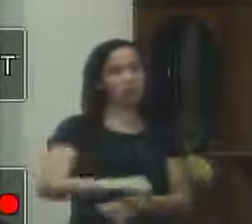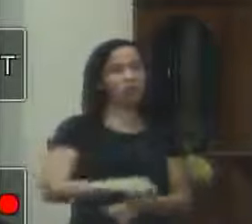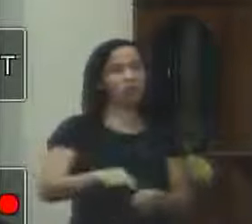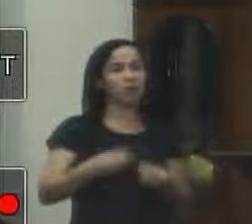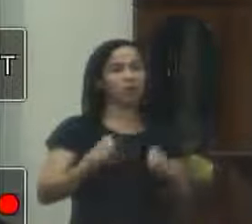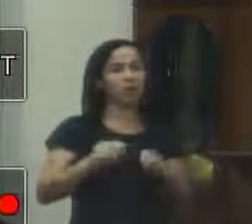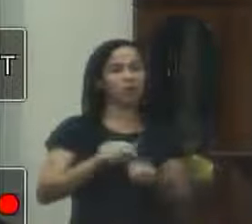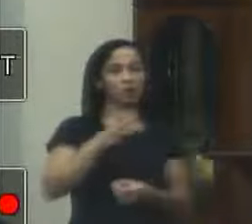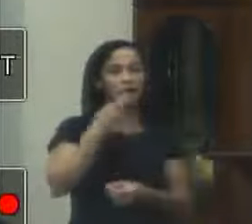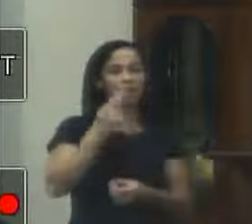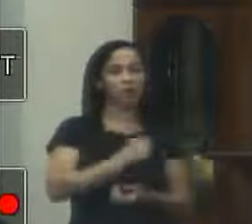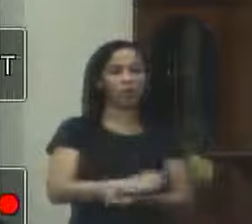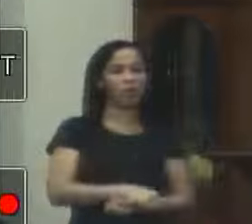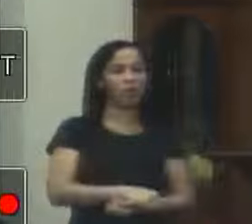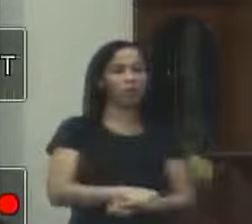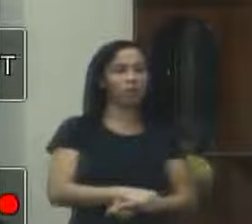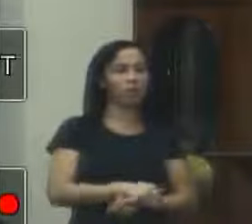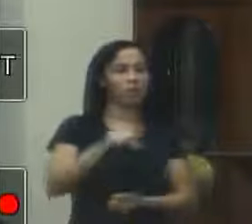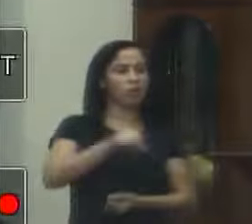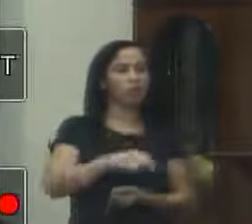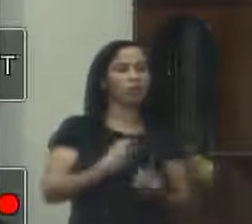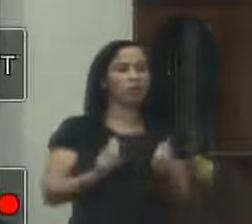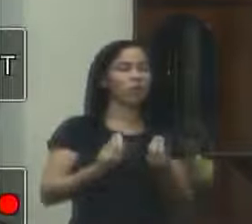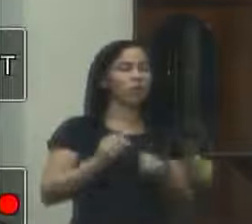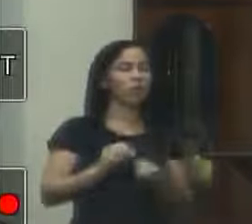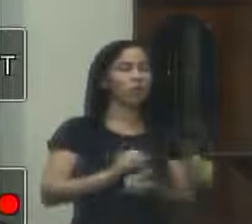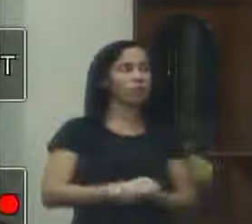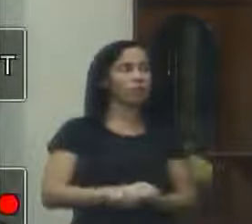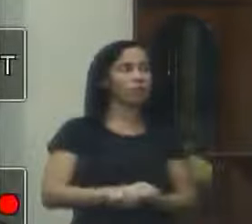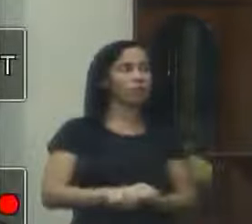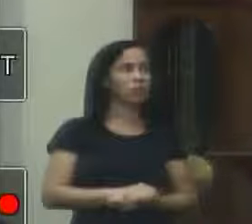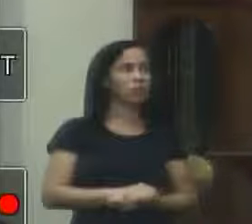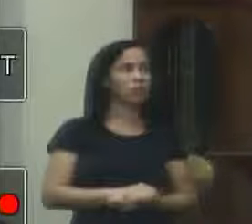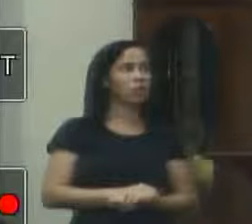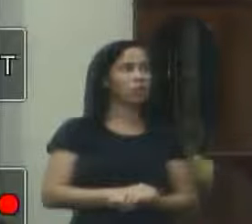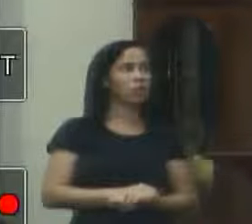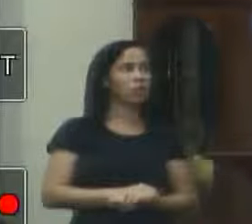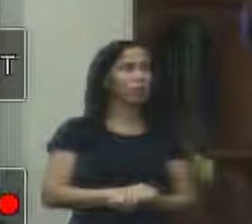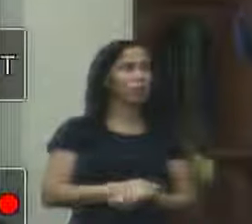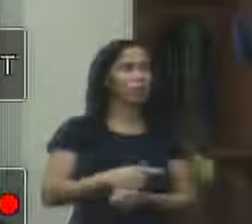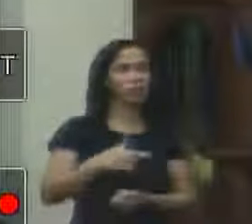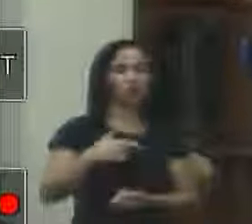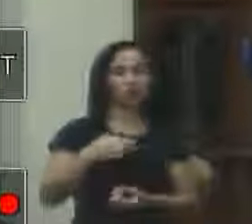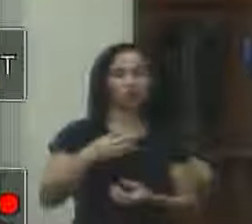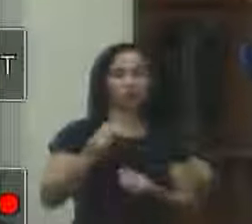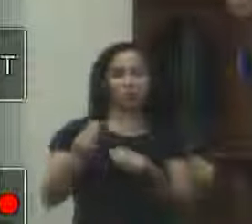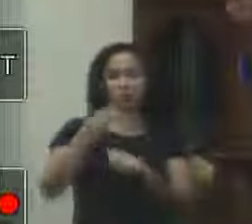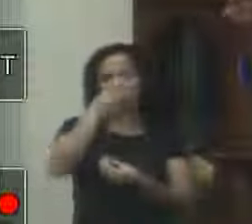É isso que eu estou dizendo, os espertos se deram mal. Porque o Dom Beto tinha 2.000 e tantas coisas